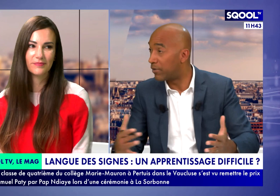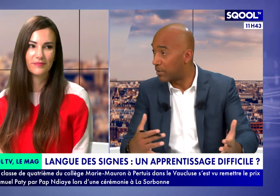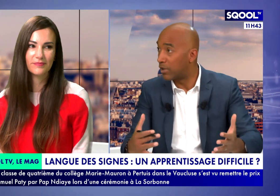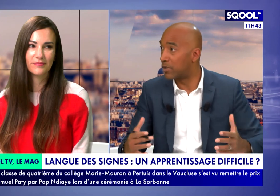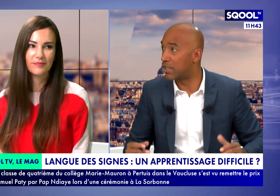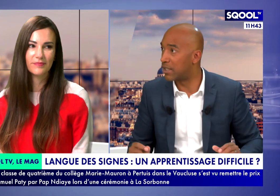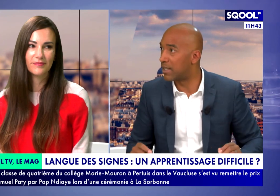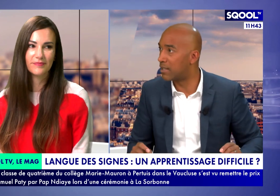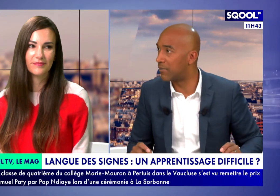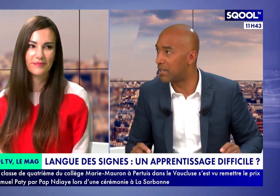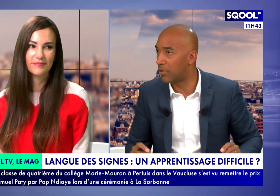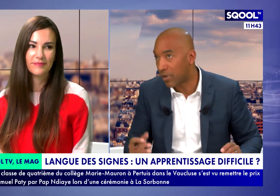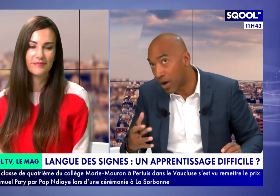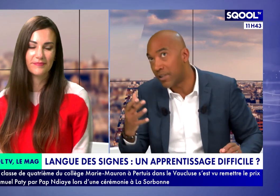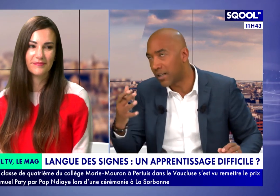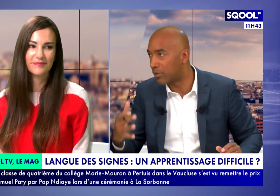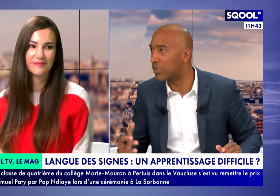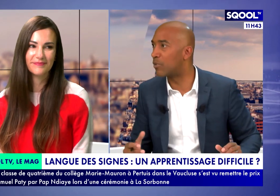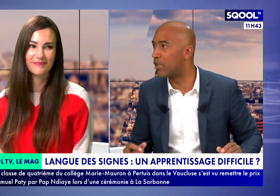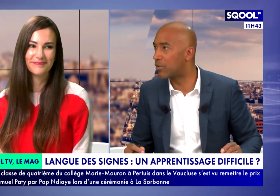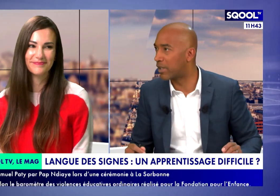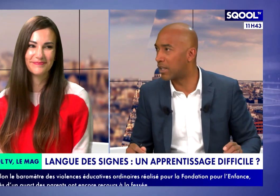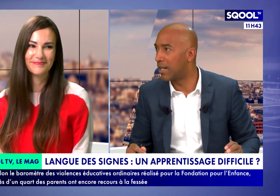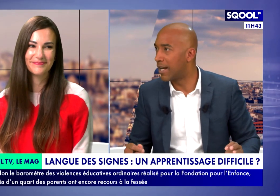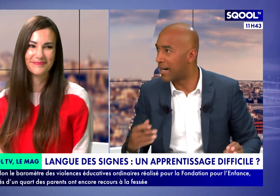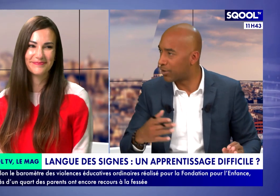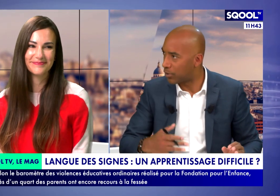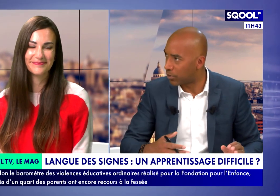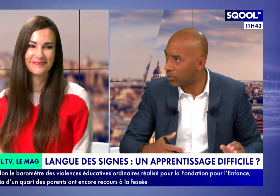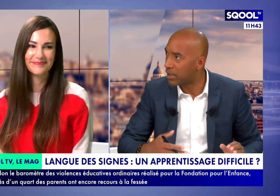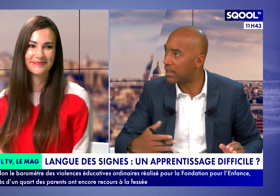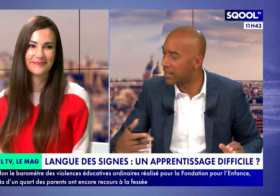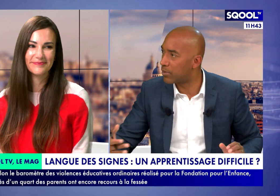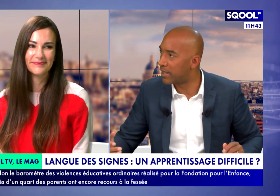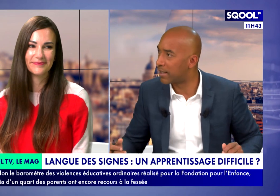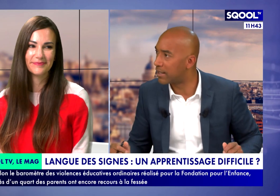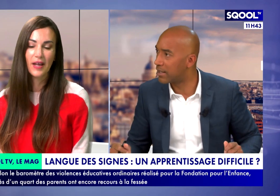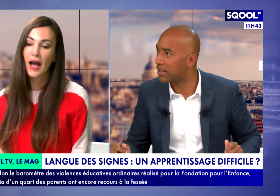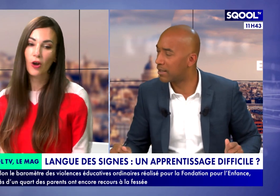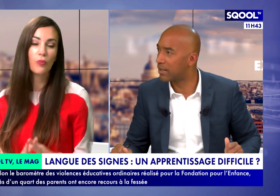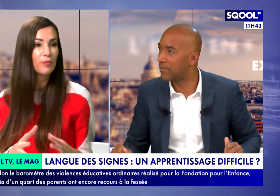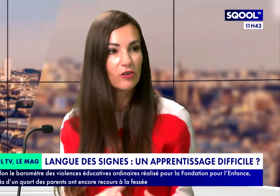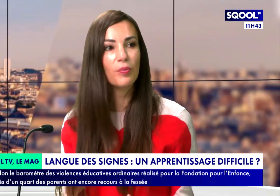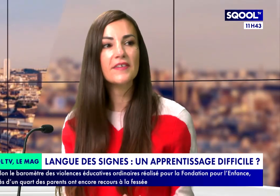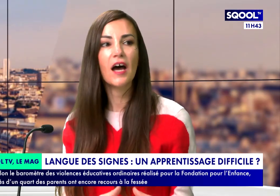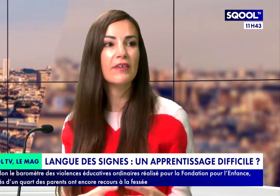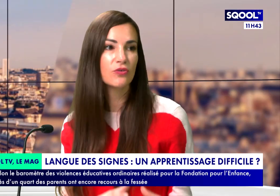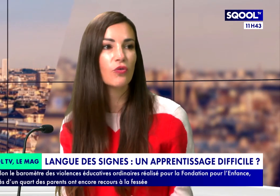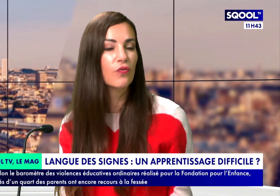effectivement, de ce qui existe, effectivement, comme littérature, si je puis dire, sur les réseaux sociaux et sur Internet ? Alors, pour le mettre en place avec son enfant